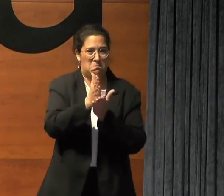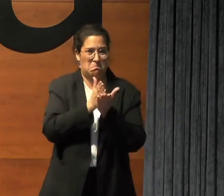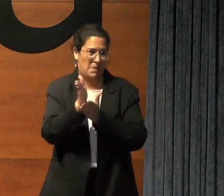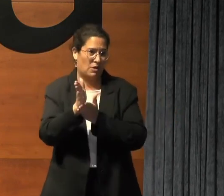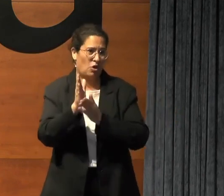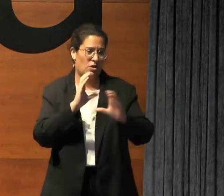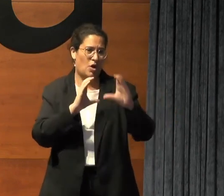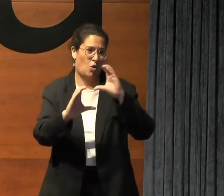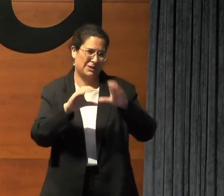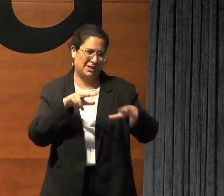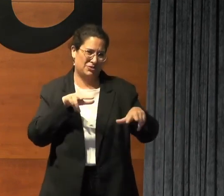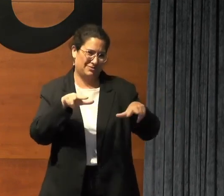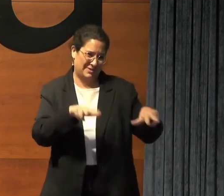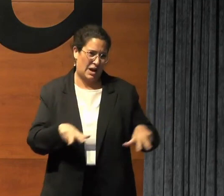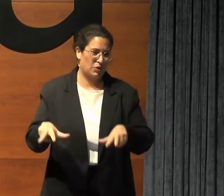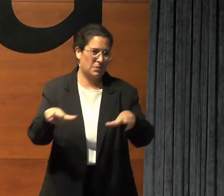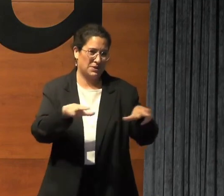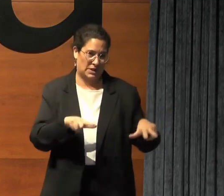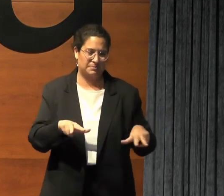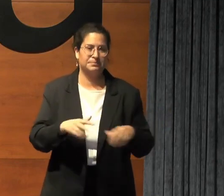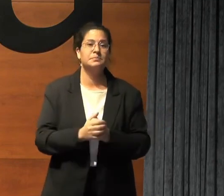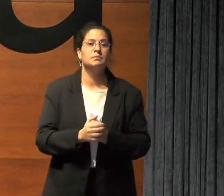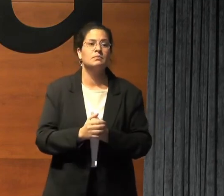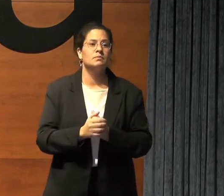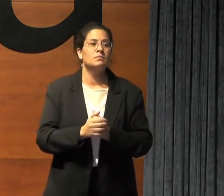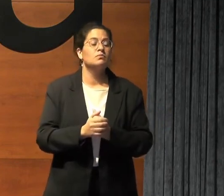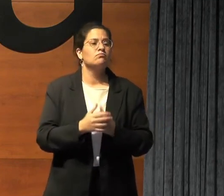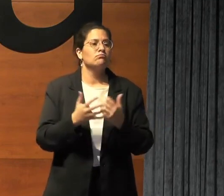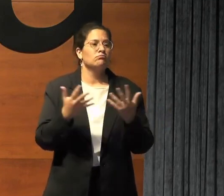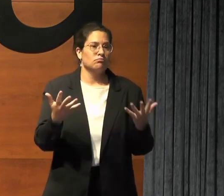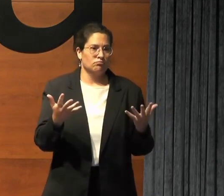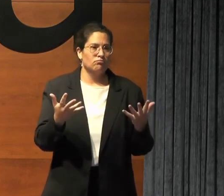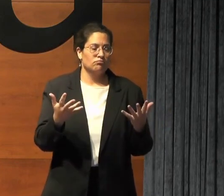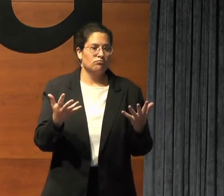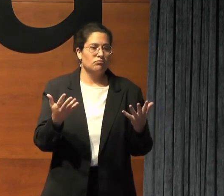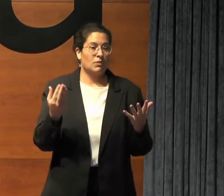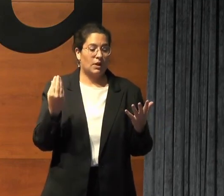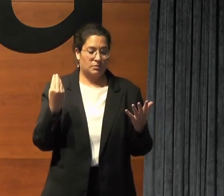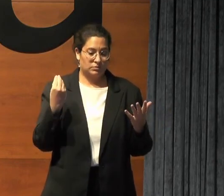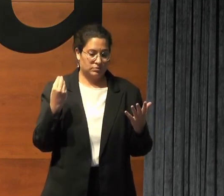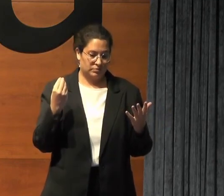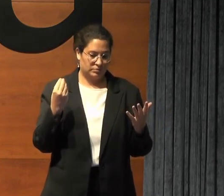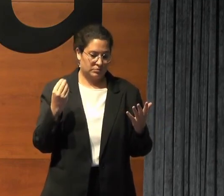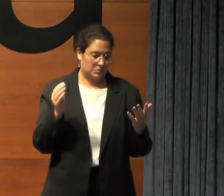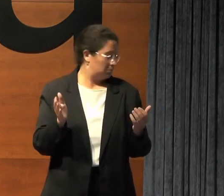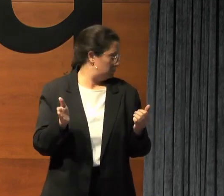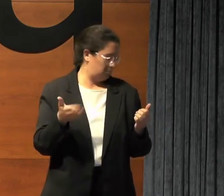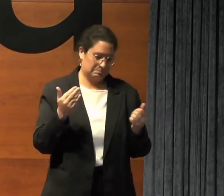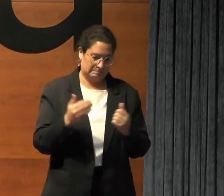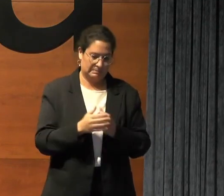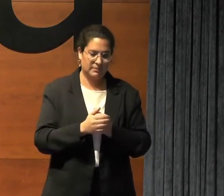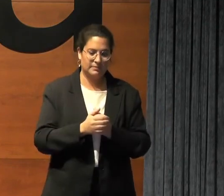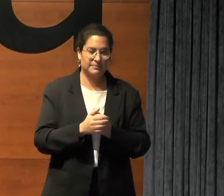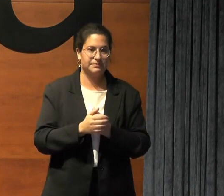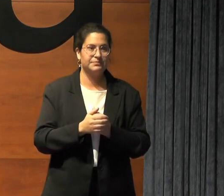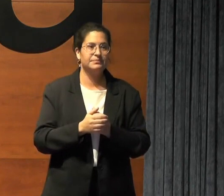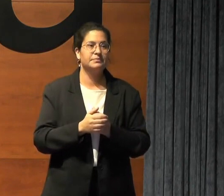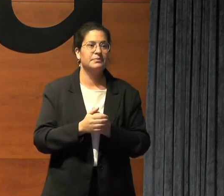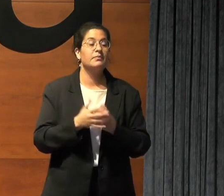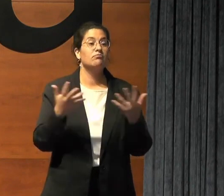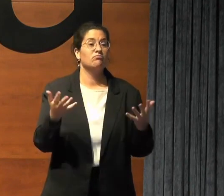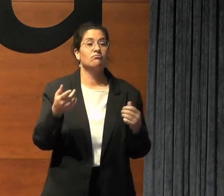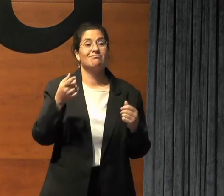Ha aumentado la accesibilidad universal. Del mismo modo, los intérpretes de lengua de signos, su presencia en diferentes ámbitos y dentro del ámbito